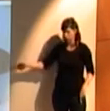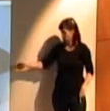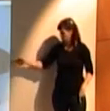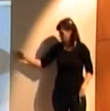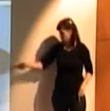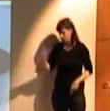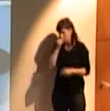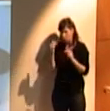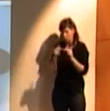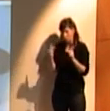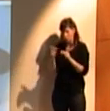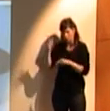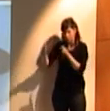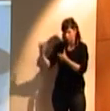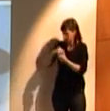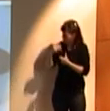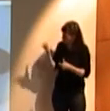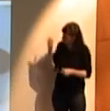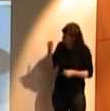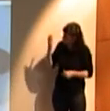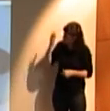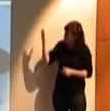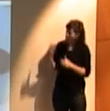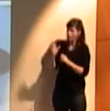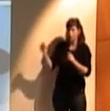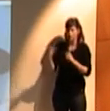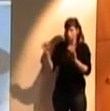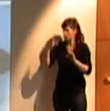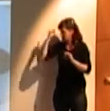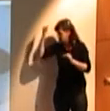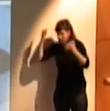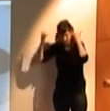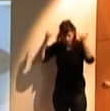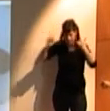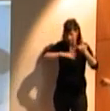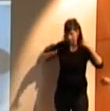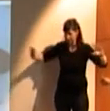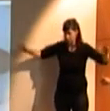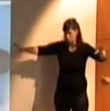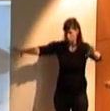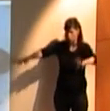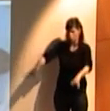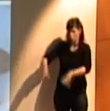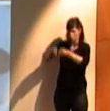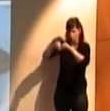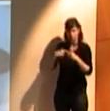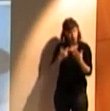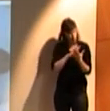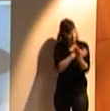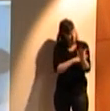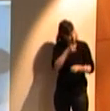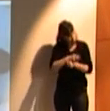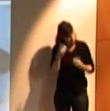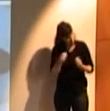un bon niveau. Et voilà. Et après, on a essayé de mutualiser, ce qui n'était pas très évident. Alors, il me semblait qu'on l'avait le cahier des charges ou c'est la seule photo. Ah d'accord.